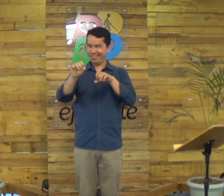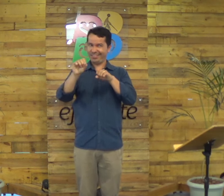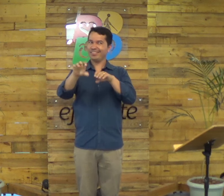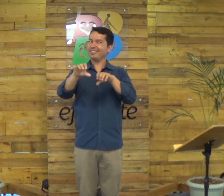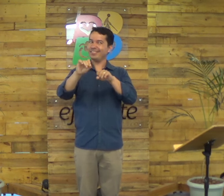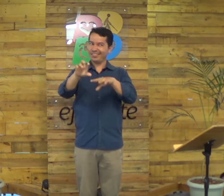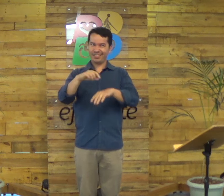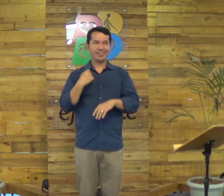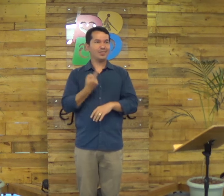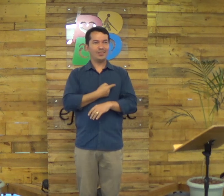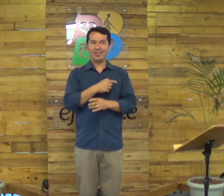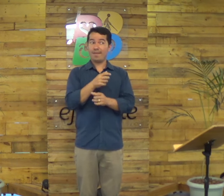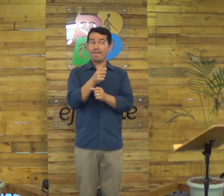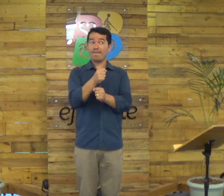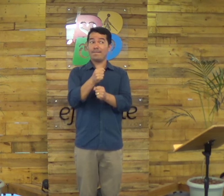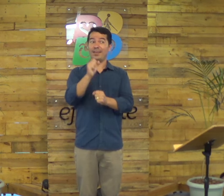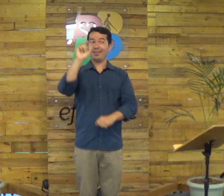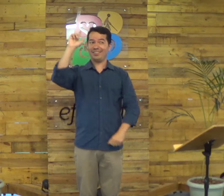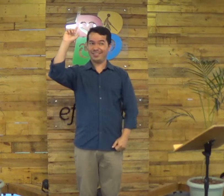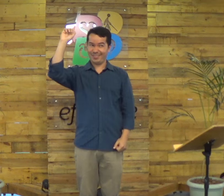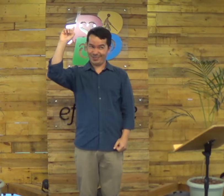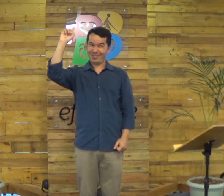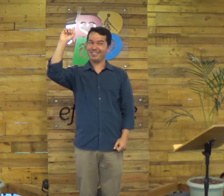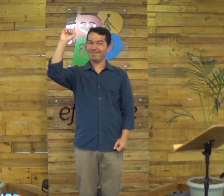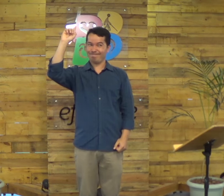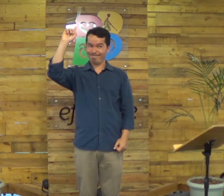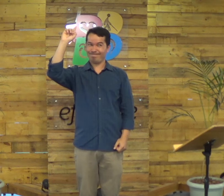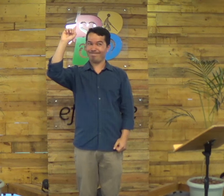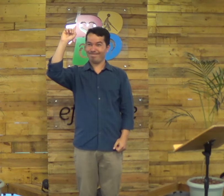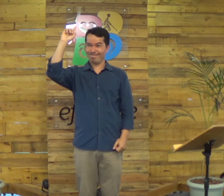fez, Barnabé ensina isso para a gente, a confiarmos em Deus,